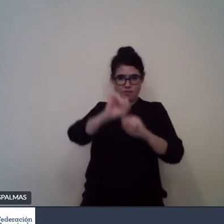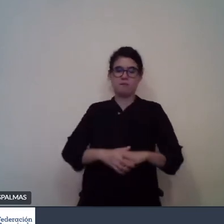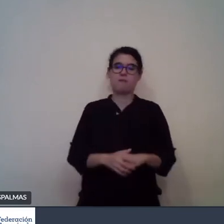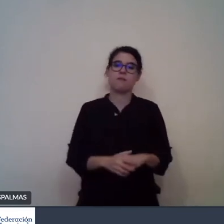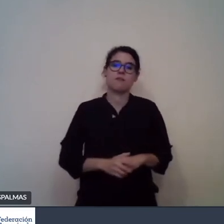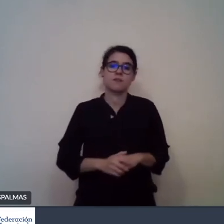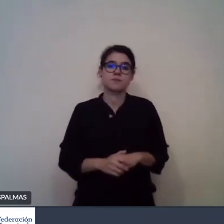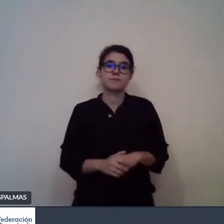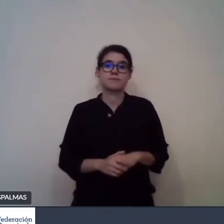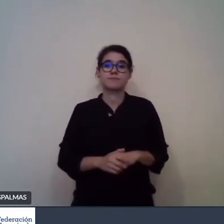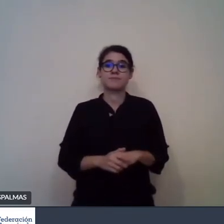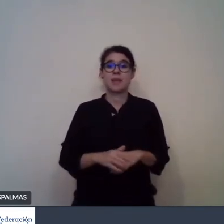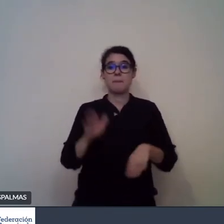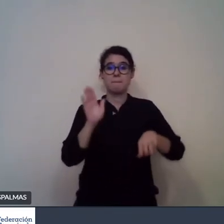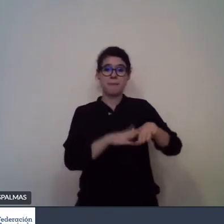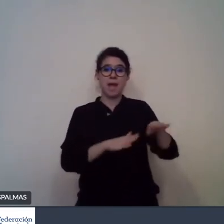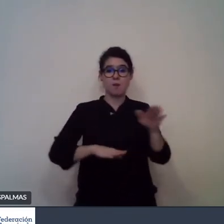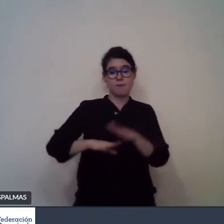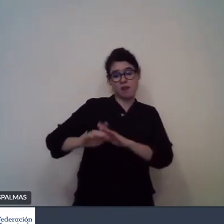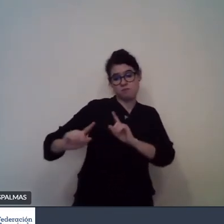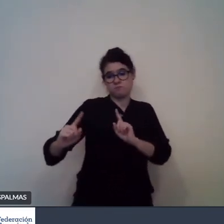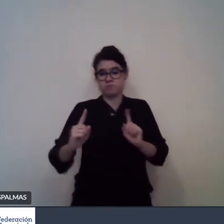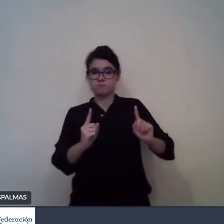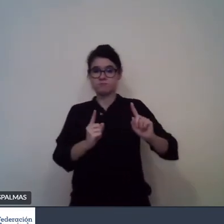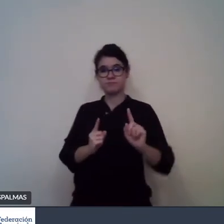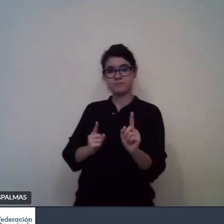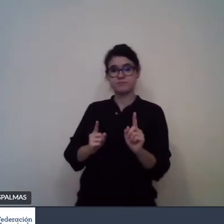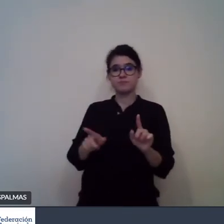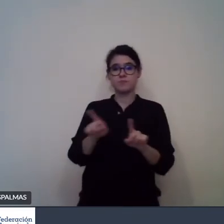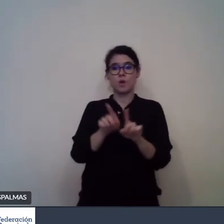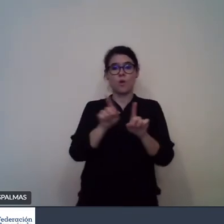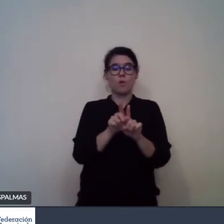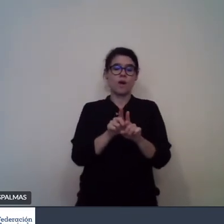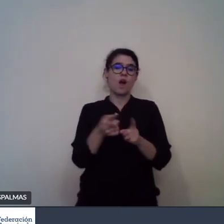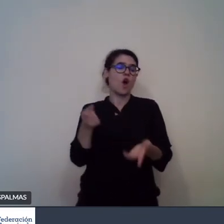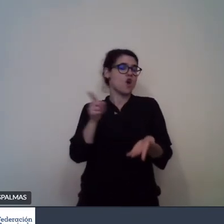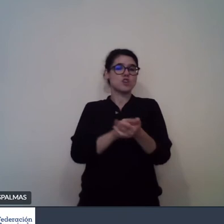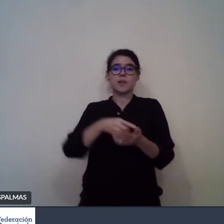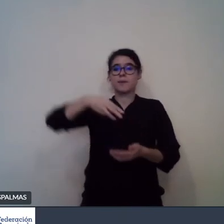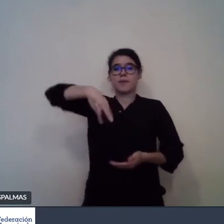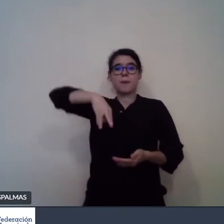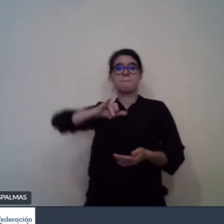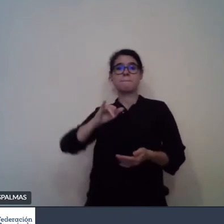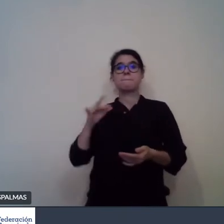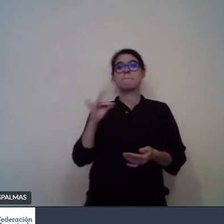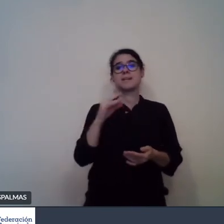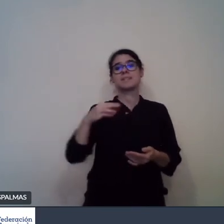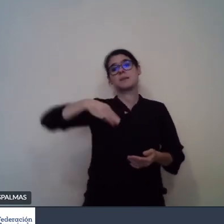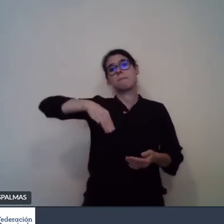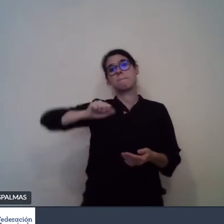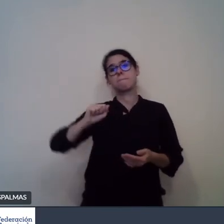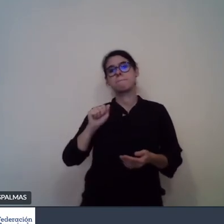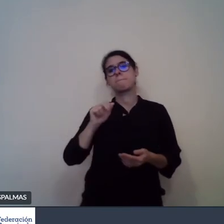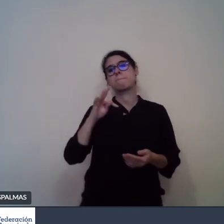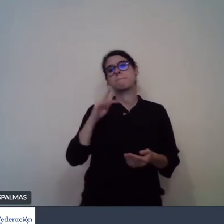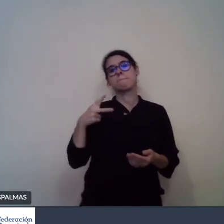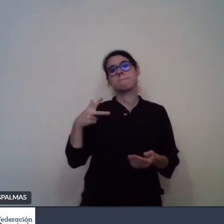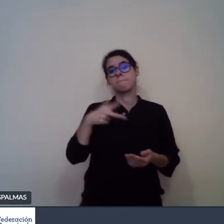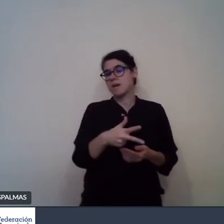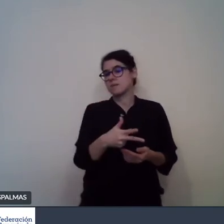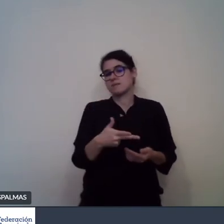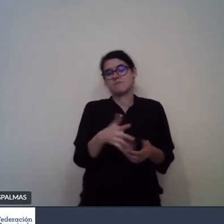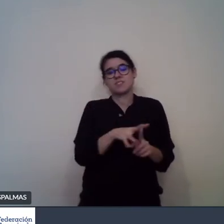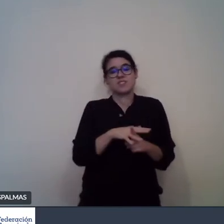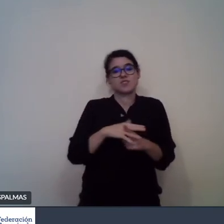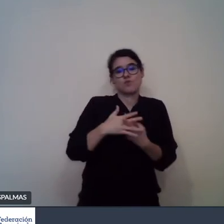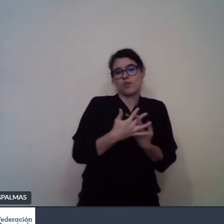Este mano a mano lo que está haciendo es llevar el mismatch de nuevo a una situación en la que se va a deshacer. Por eso pongo que no es